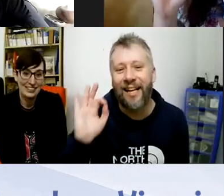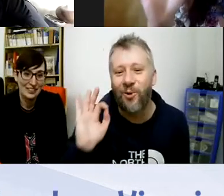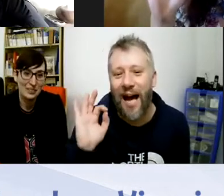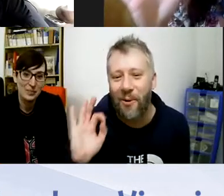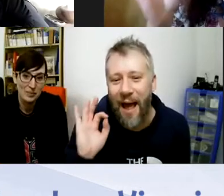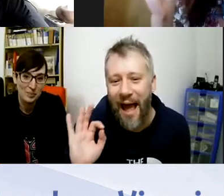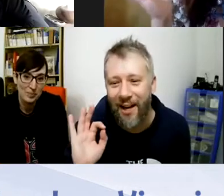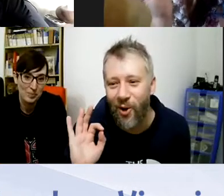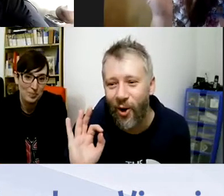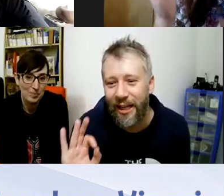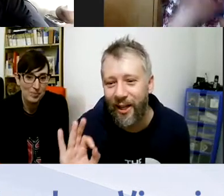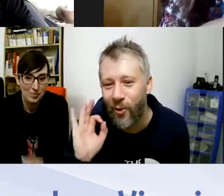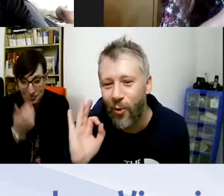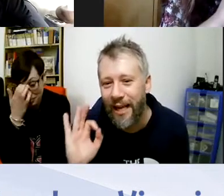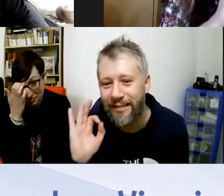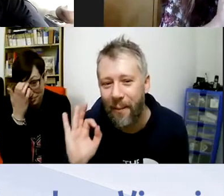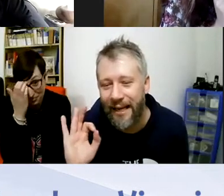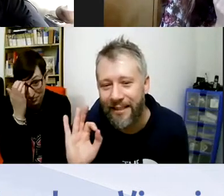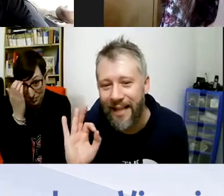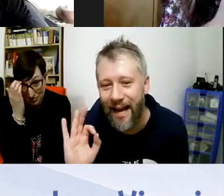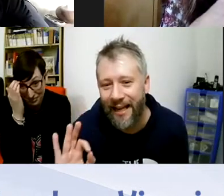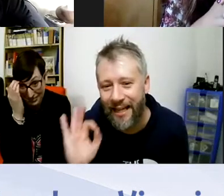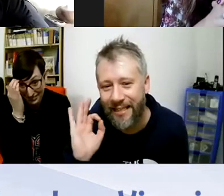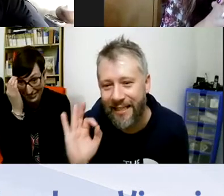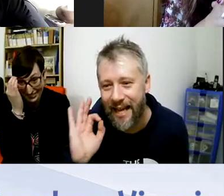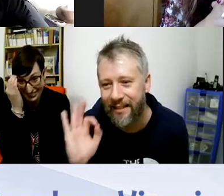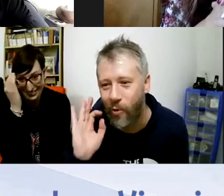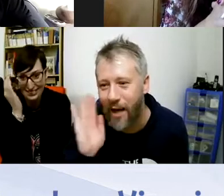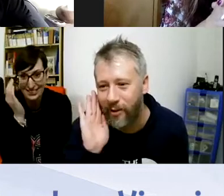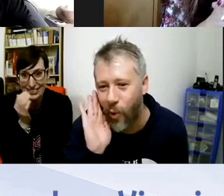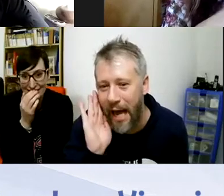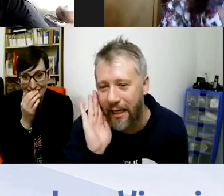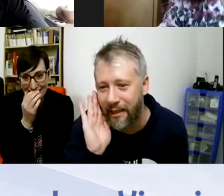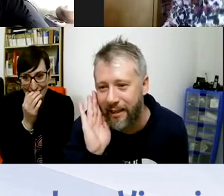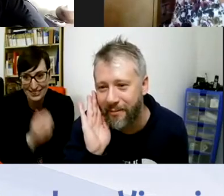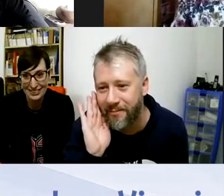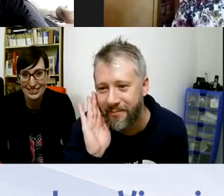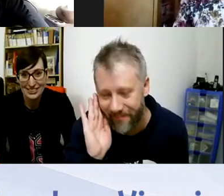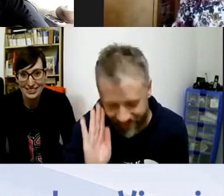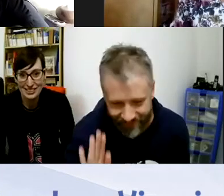Durante il Senigallia, albergo in cui l'età media era 64 anni.